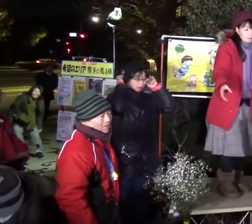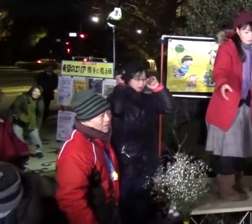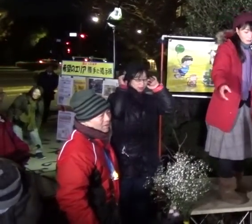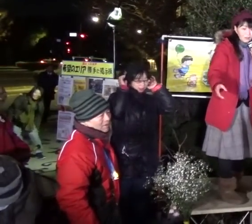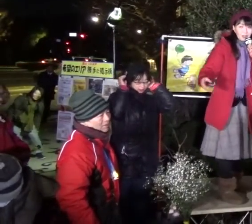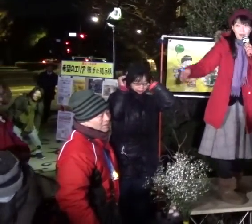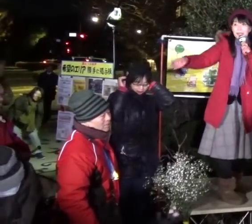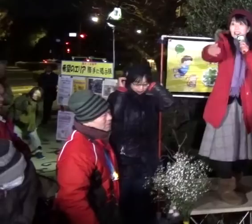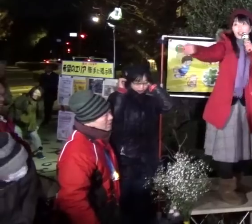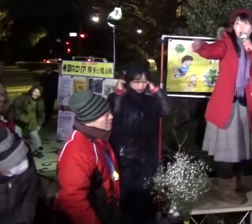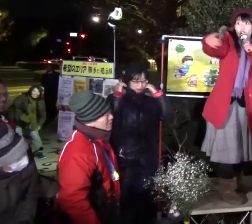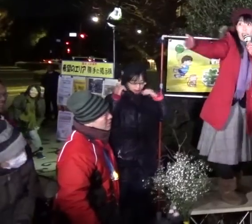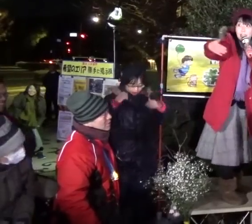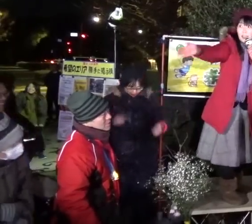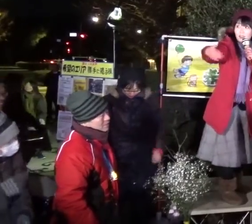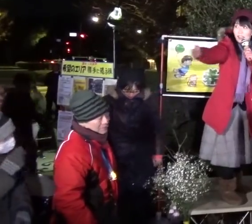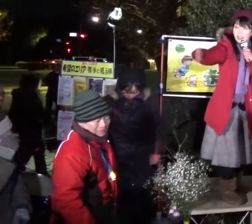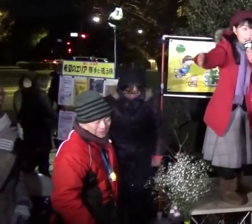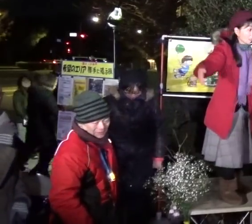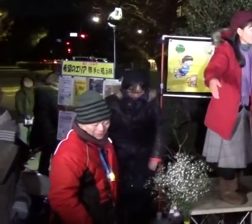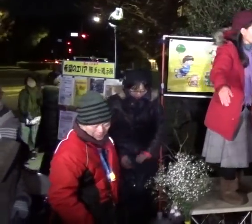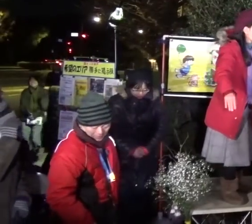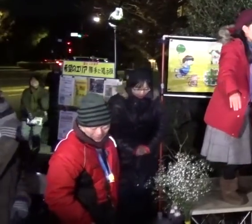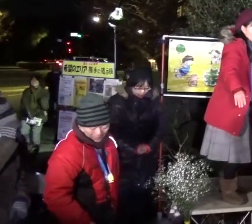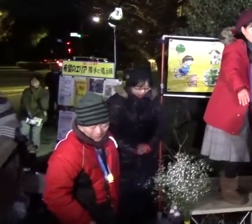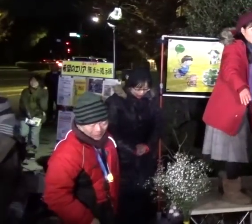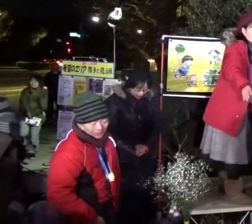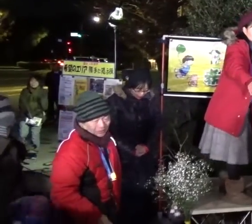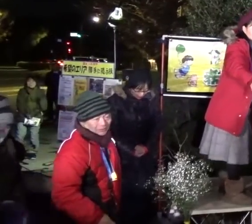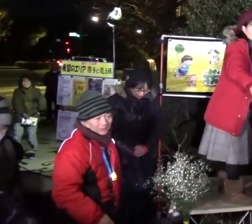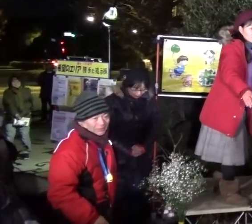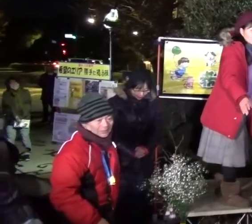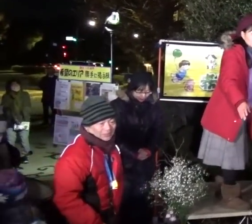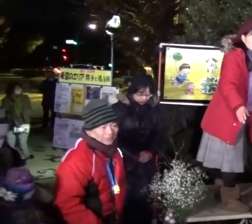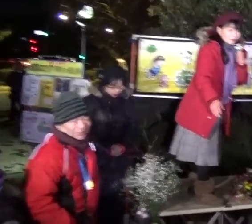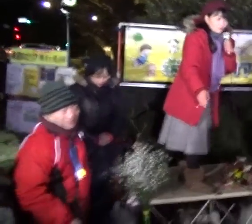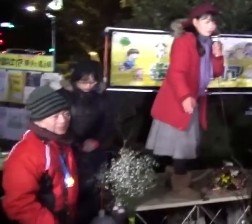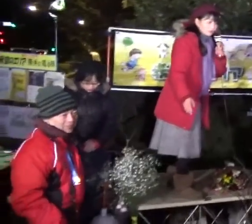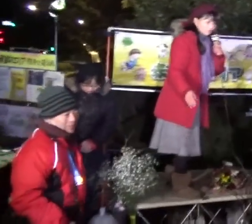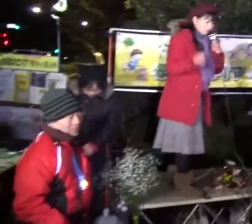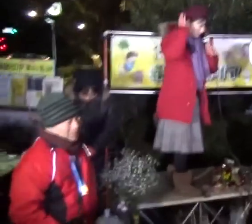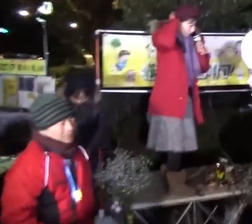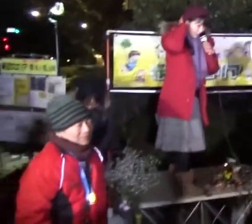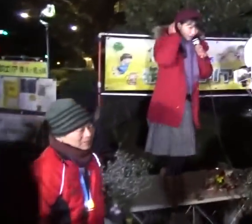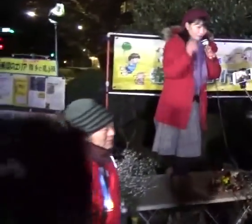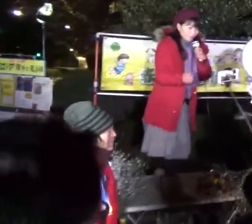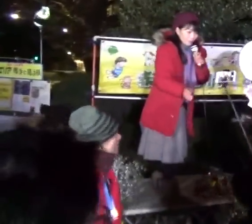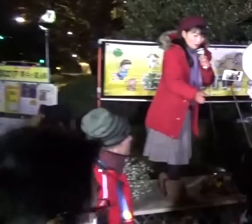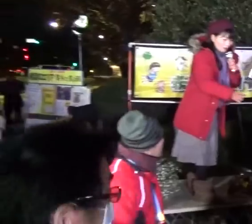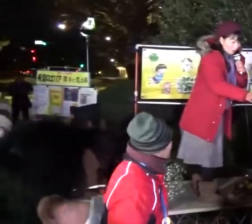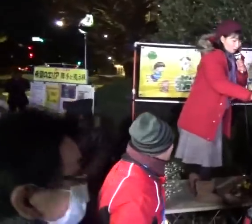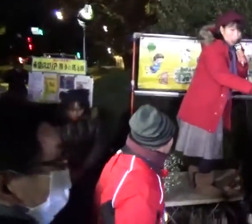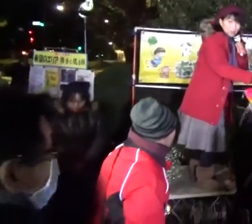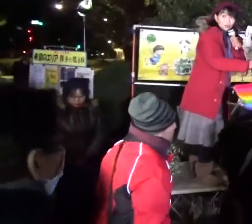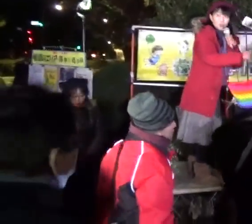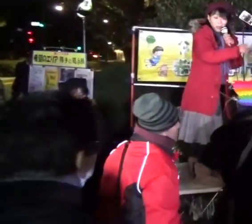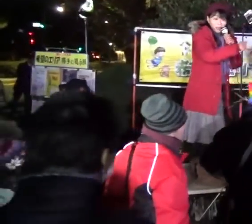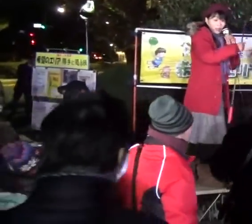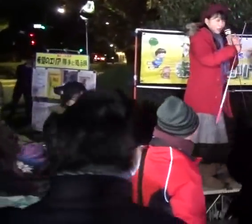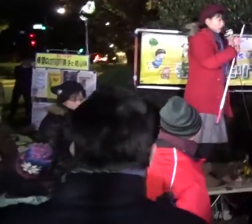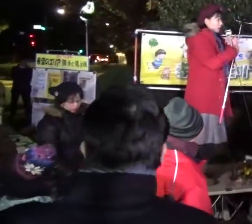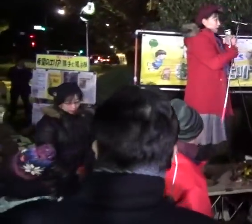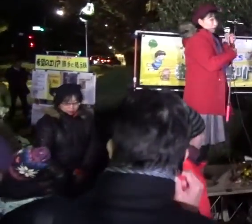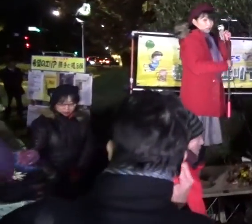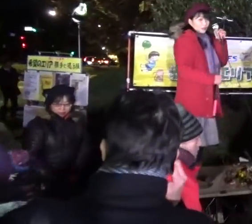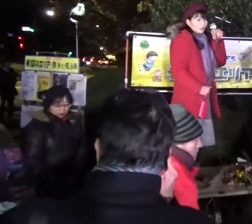い。みんなちょっとこの辺に寄っていただいて。 みんな集まって、集まって、集まって、全員で写真撮りましょう。はい、 これ入るのみん